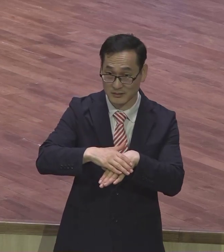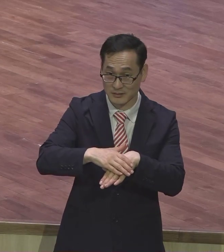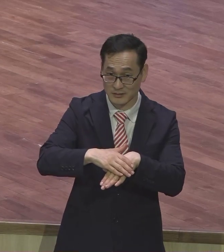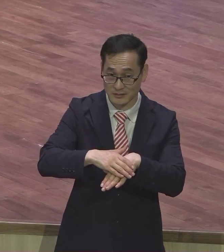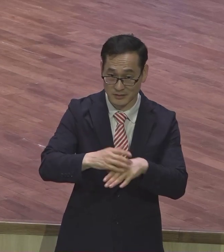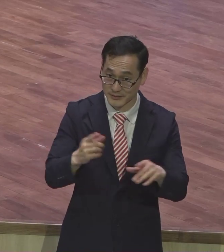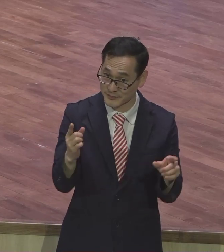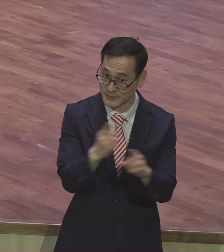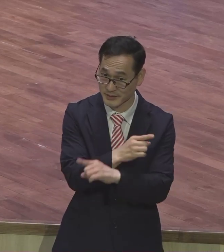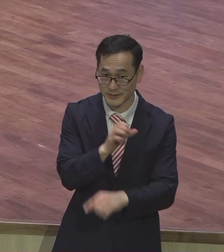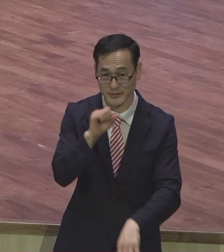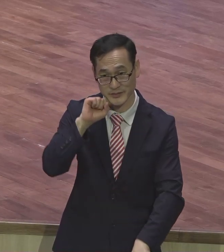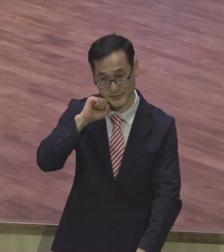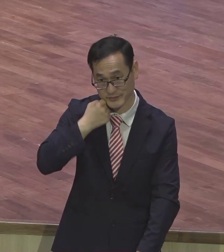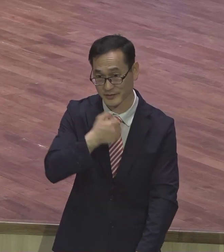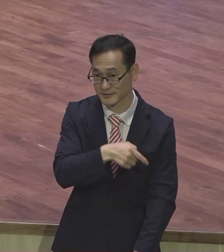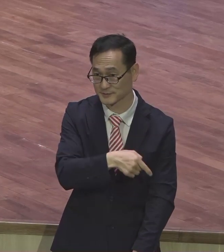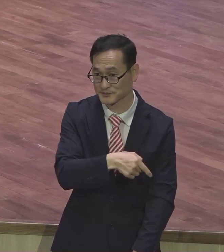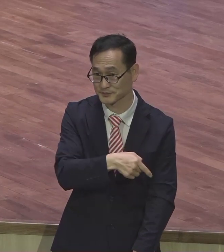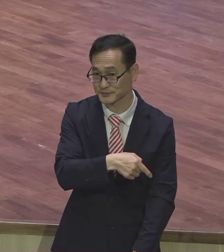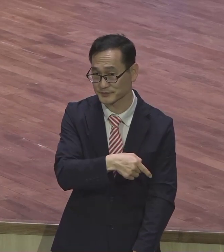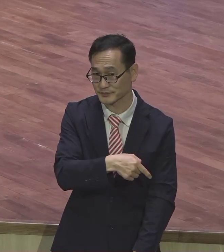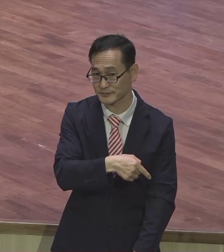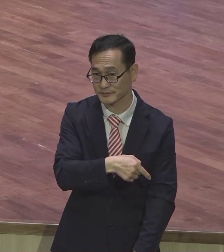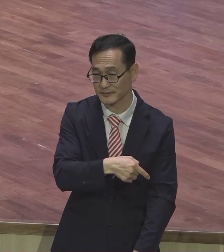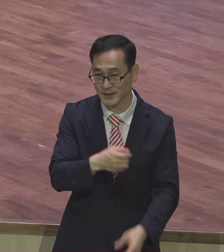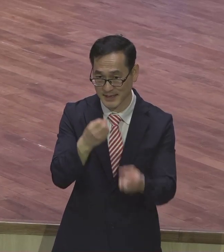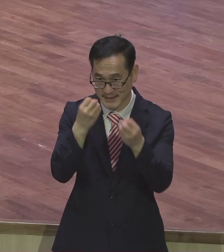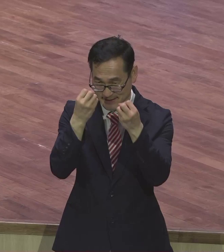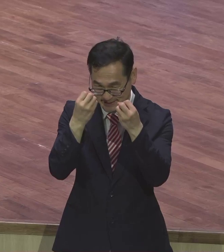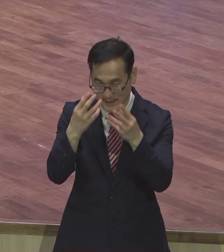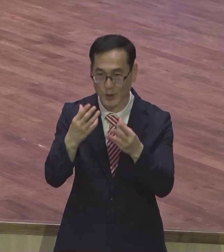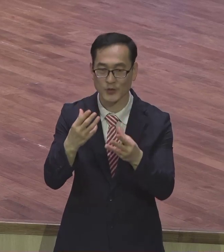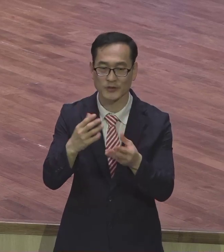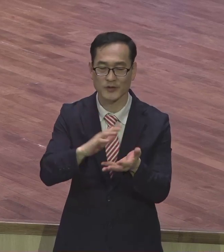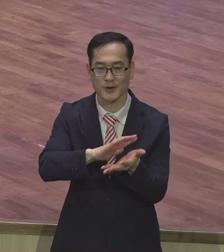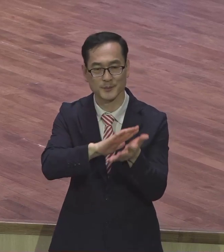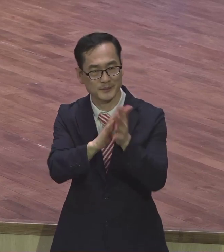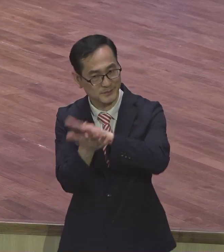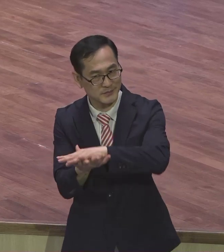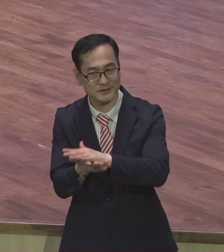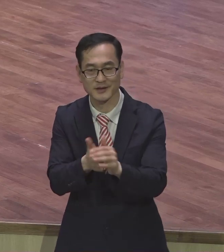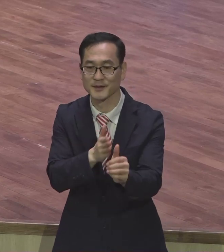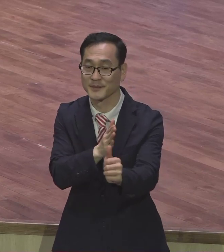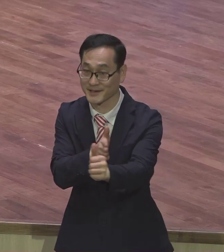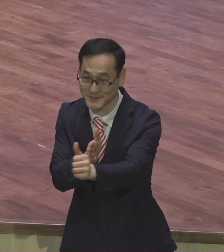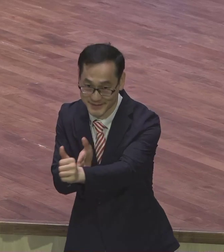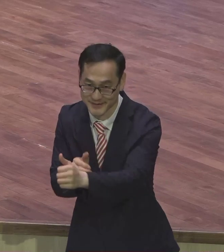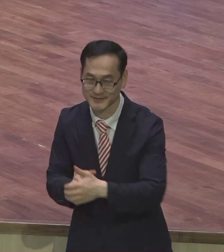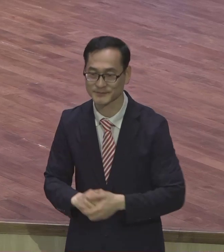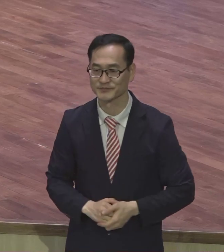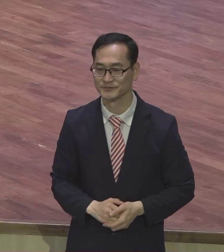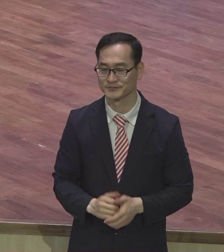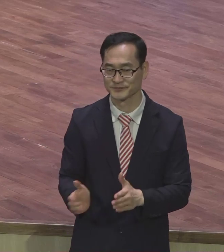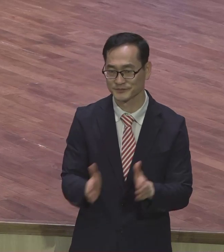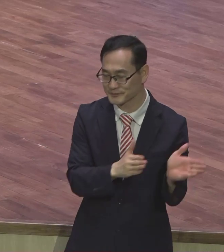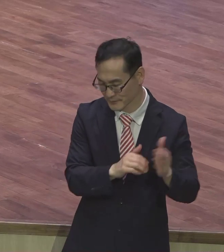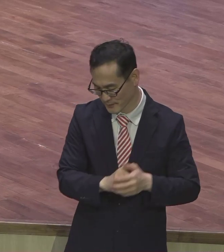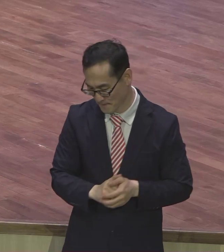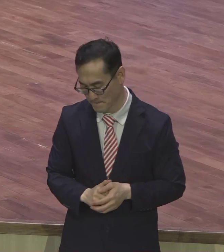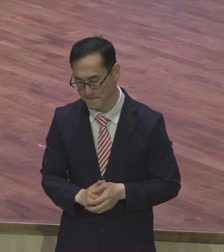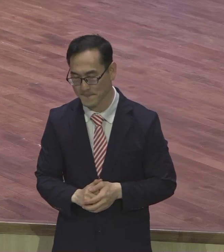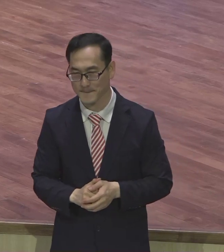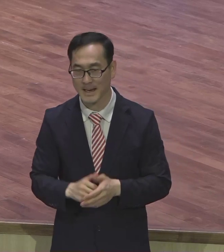버려요 은약의 새 틀을 바꾸시기를 제물고 축복합니다 결론입니다 신앙생활을 하면서